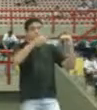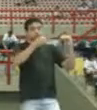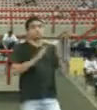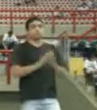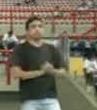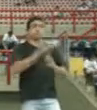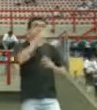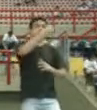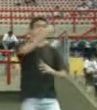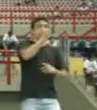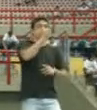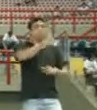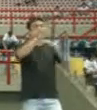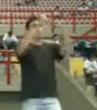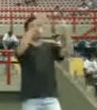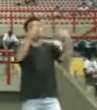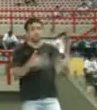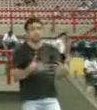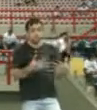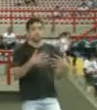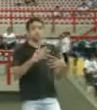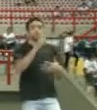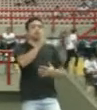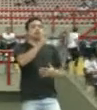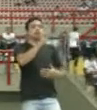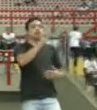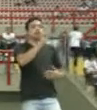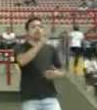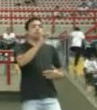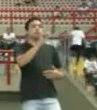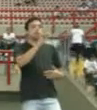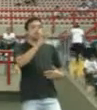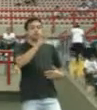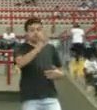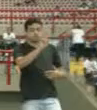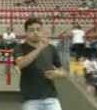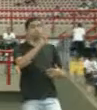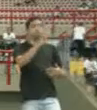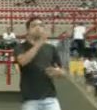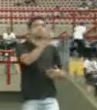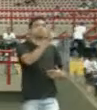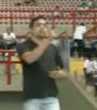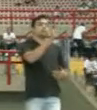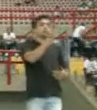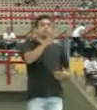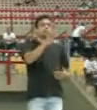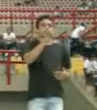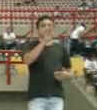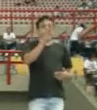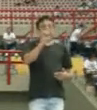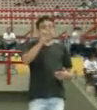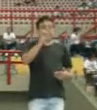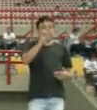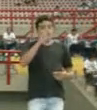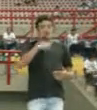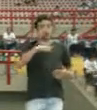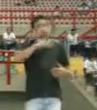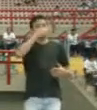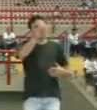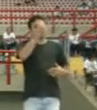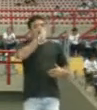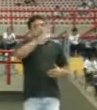que é argumentar, Diego? Eles falam muito em argumentar, eu não sei o que é argumentar. Gente, argumentar é você confirmar a sua